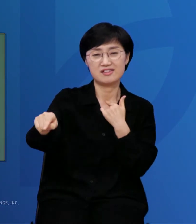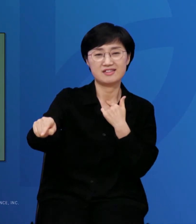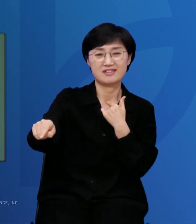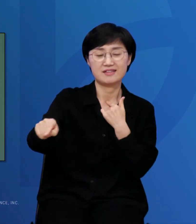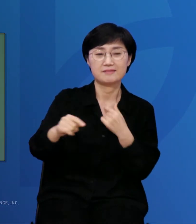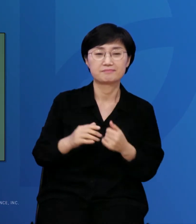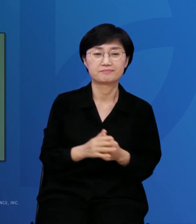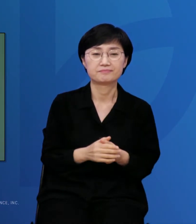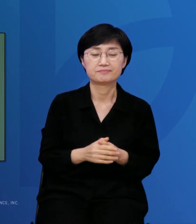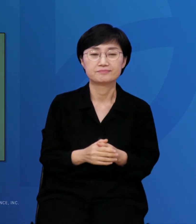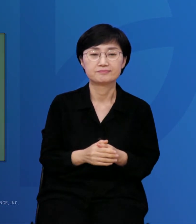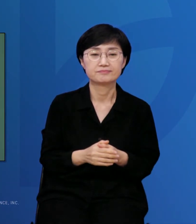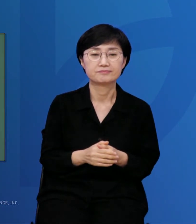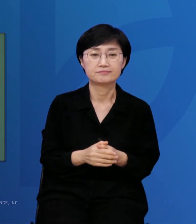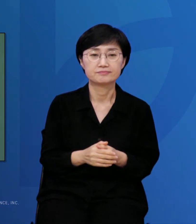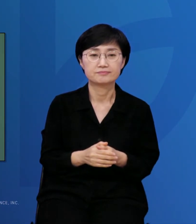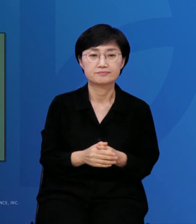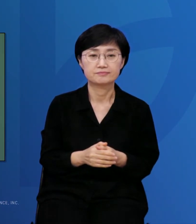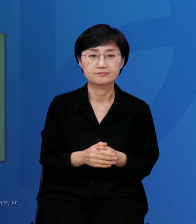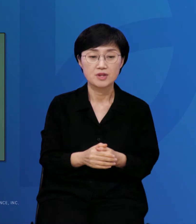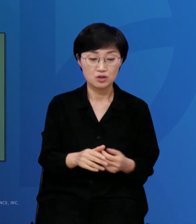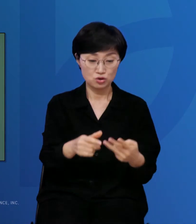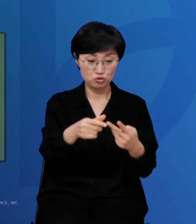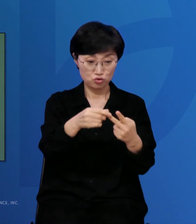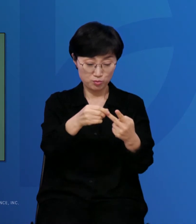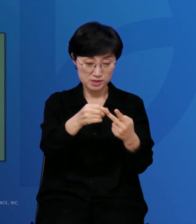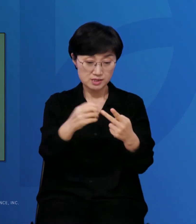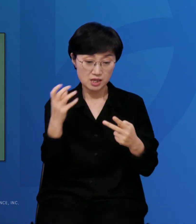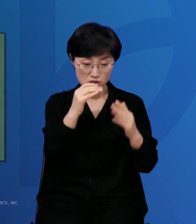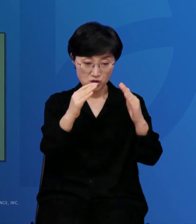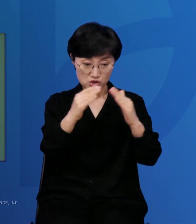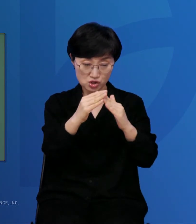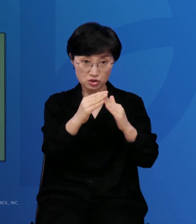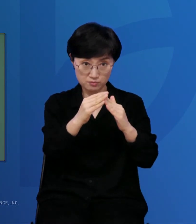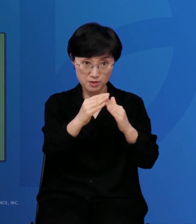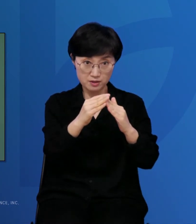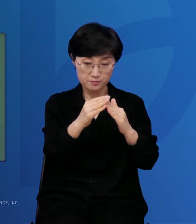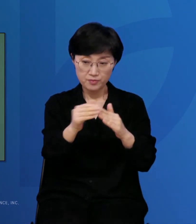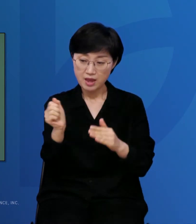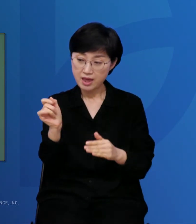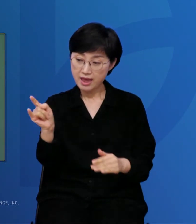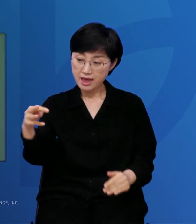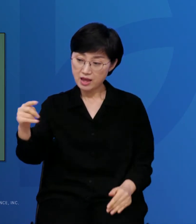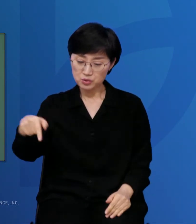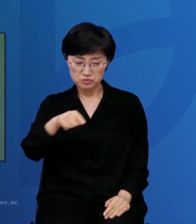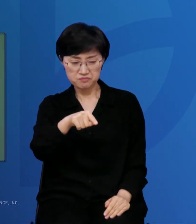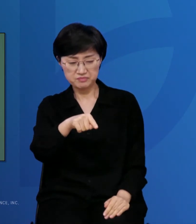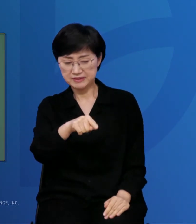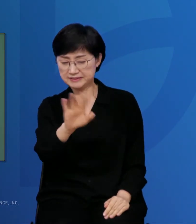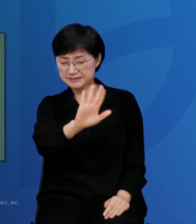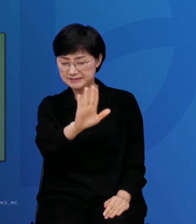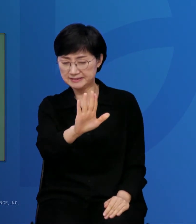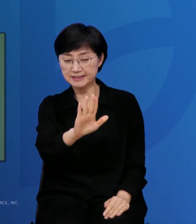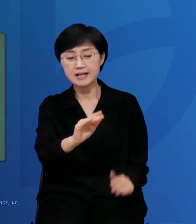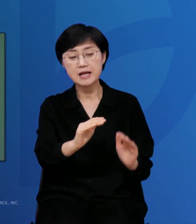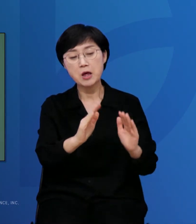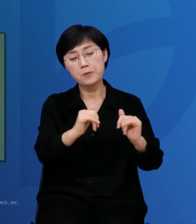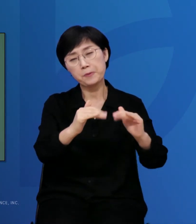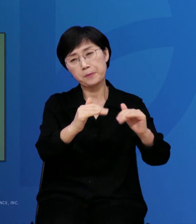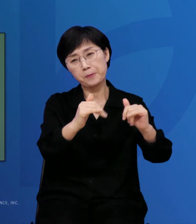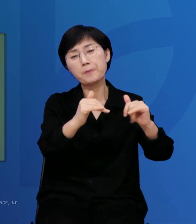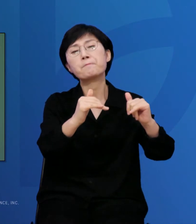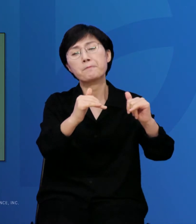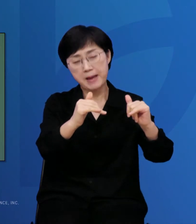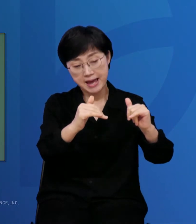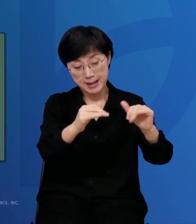예수当时诅咒的圣殿就是希律圣殿。 이 스룹바벨 제2 성전을 헤롯이 다 헐고 새로 지었어요.